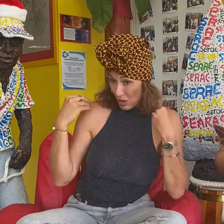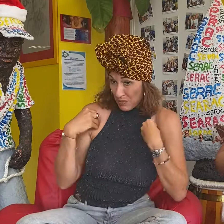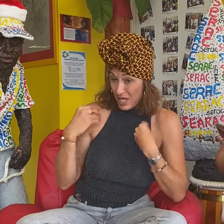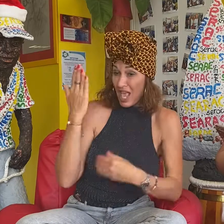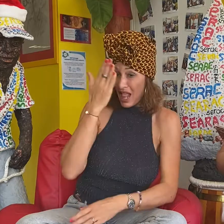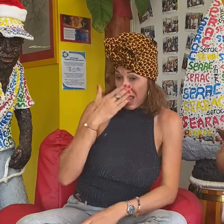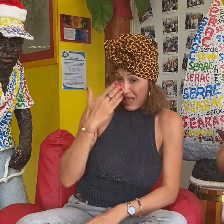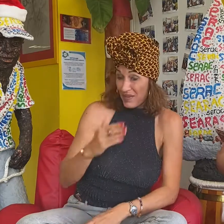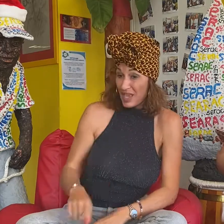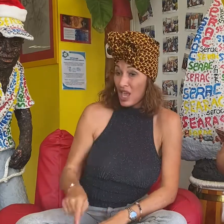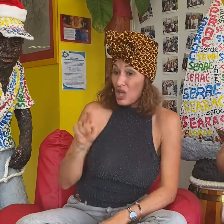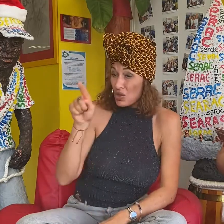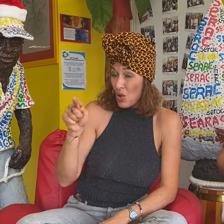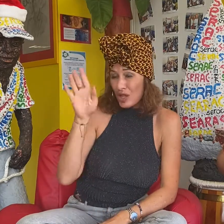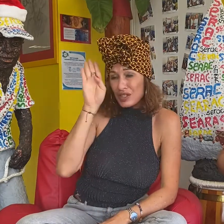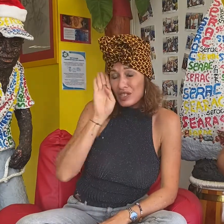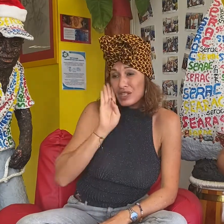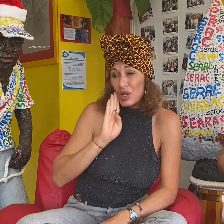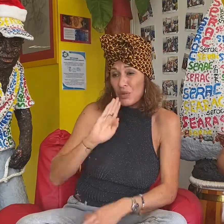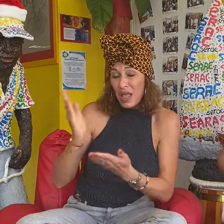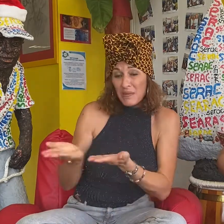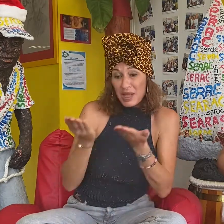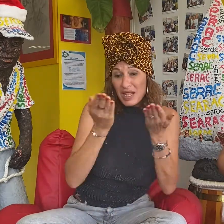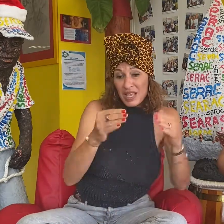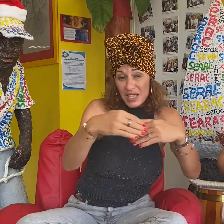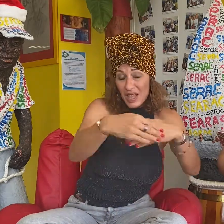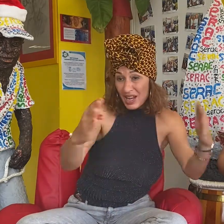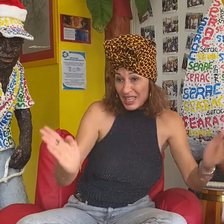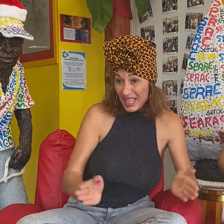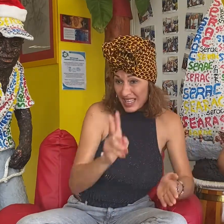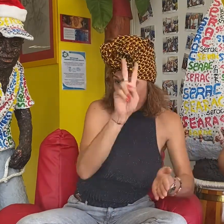vert, je t'offrirai une surprise.